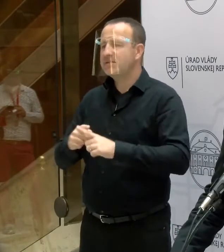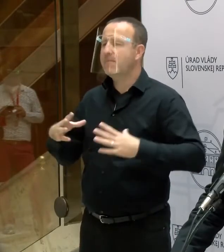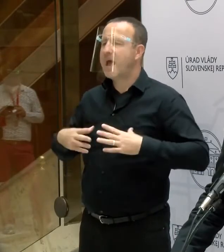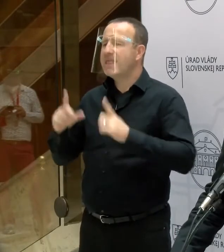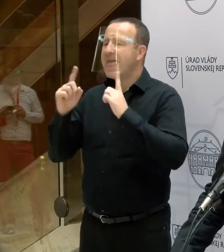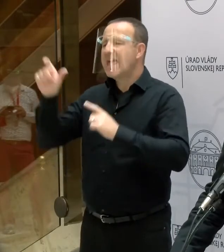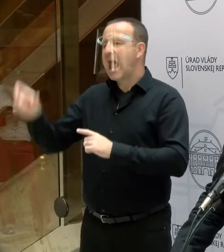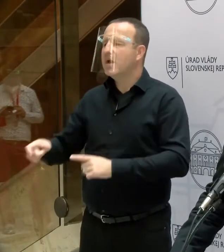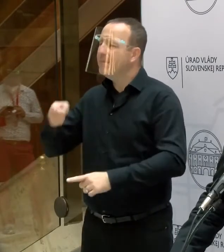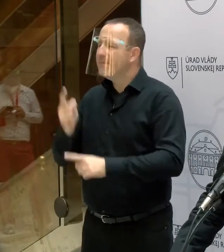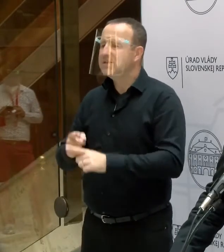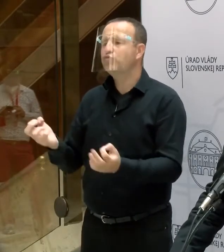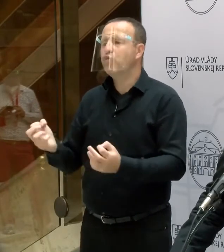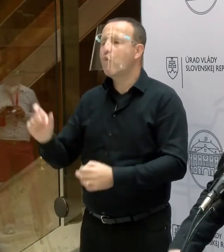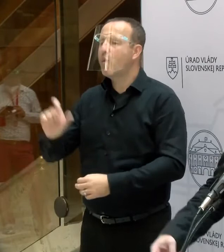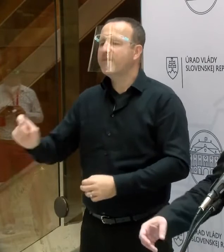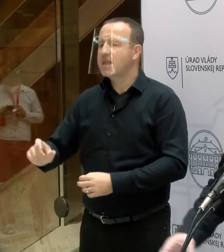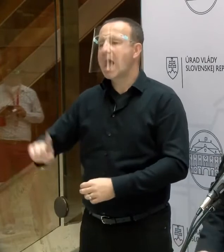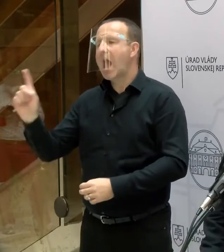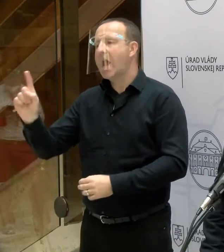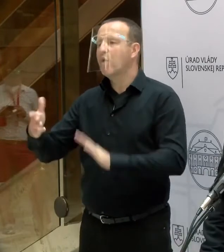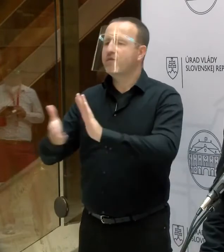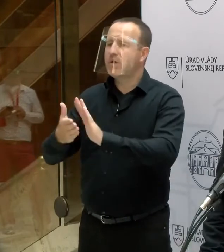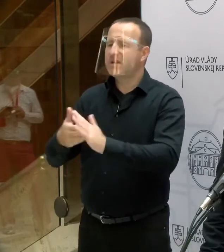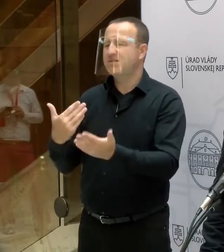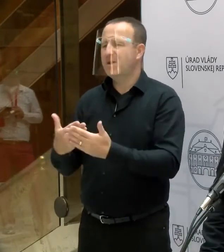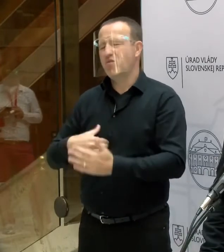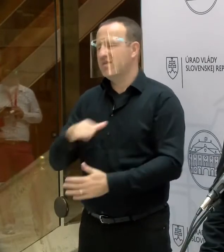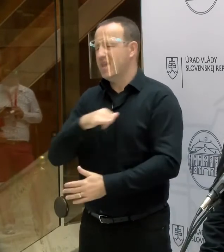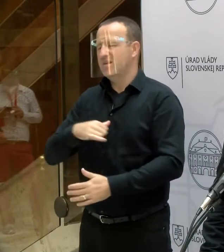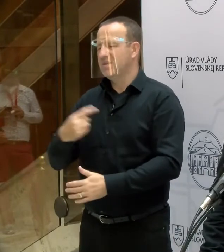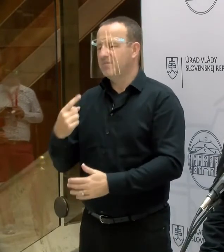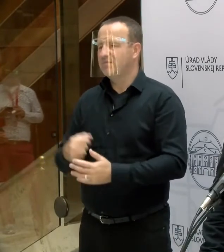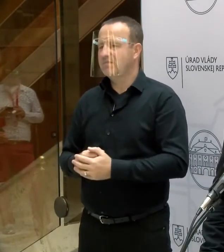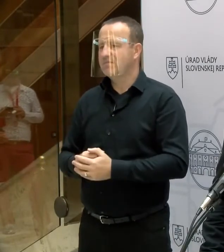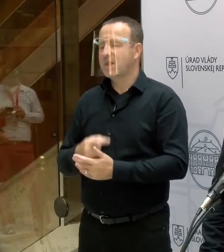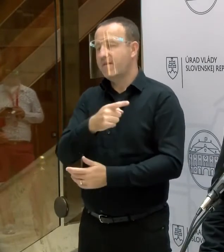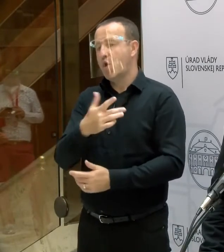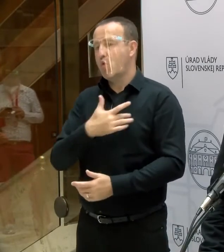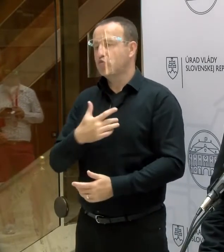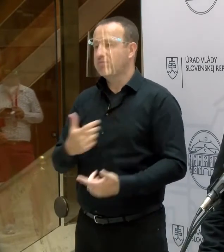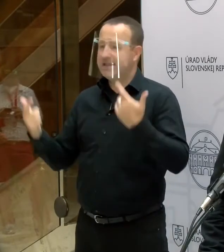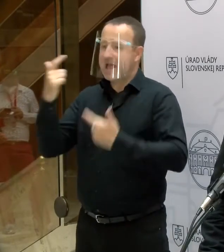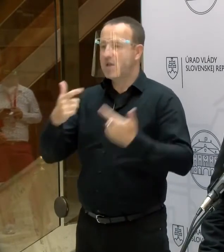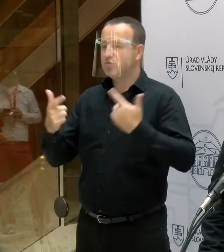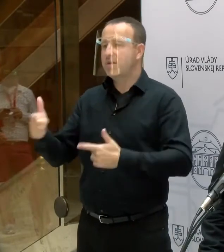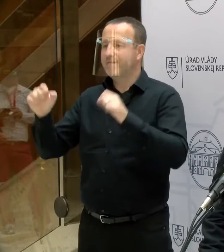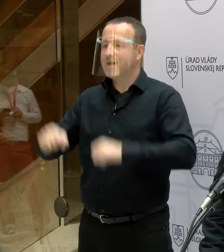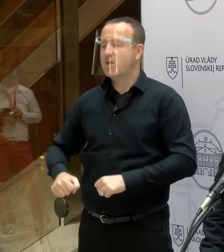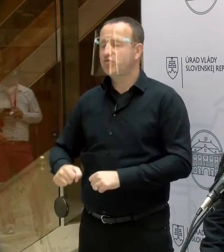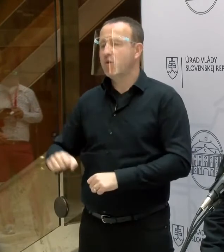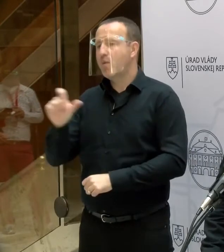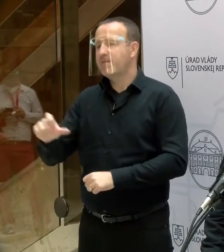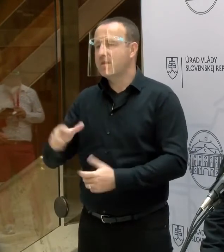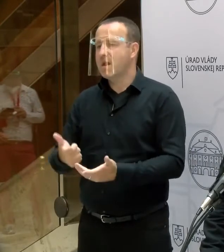a aké sú tam dôkazy, preto sa k tomu nechcem vyjadrovať. Váš ale osobný postoj vzhľadom na takéto vážne obvinenia, hovorilo sa o